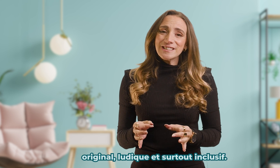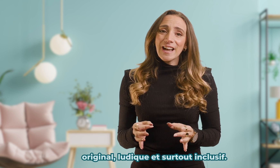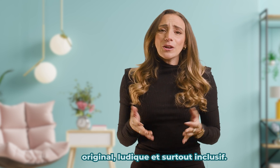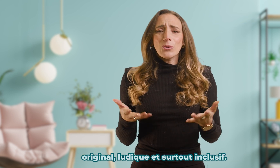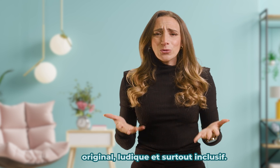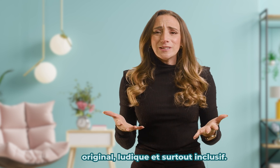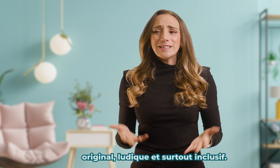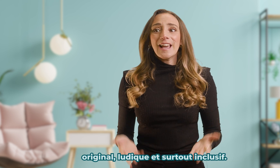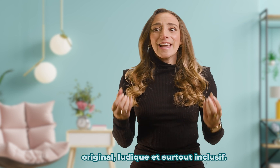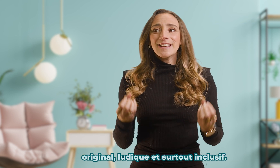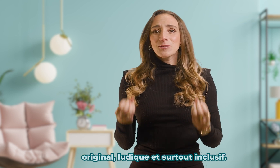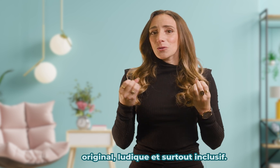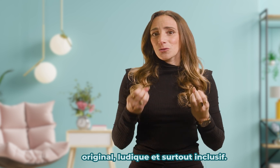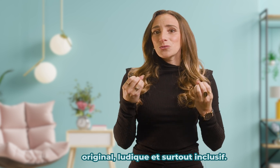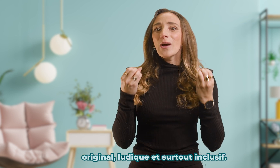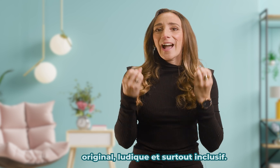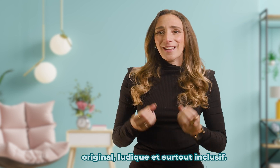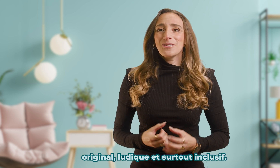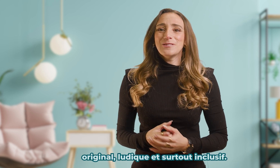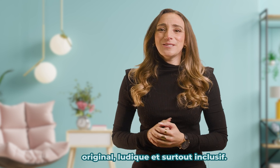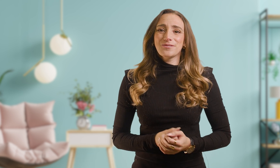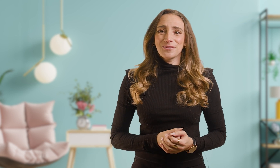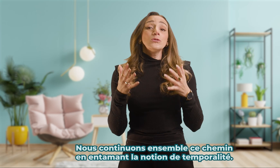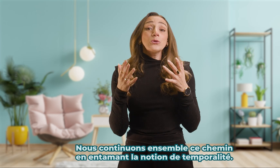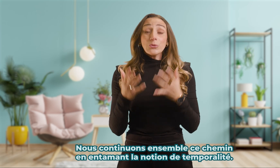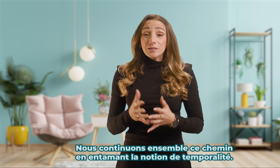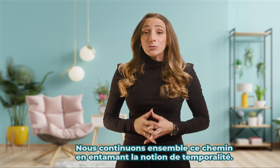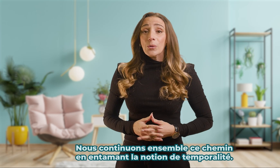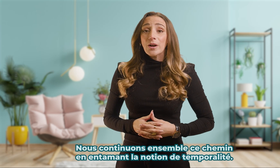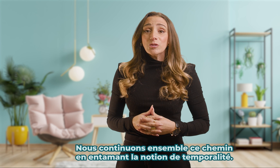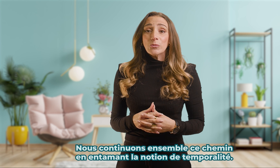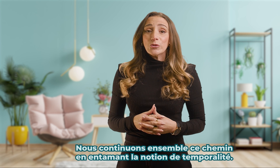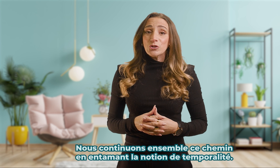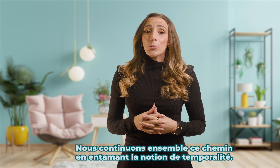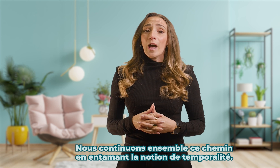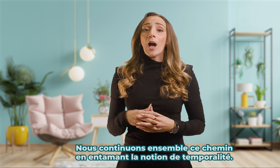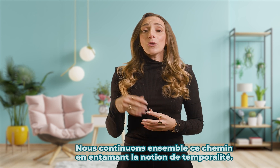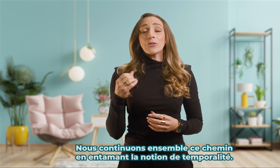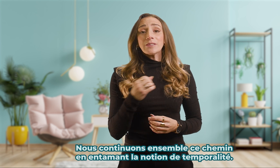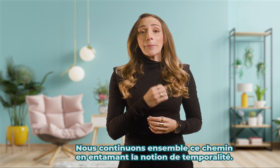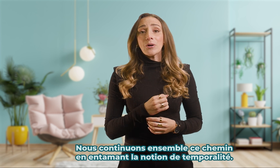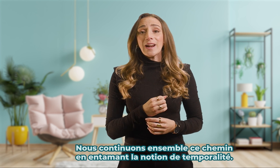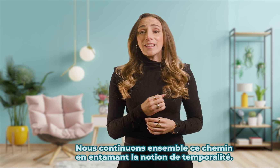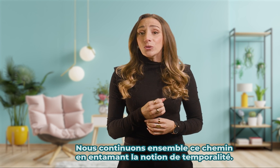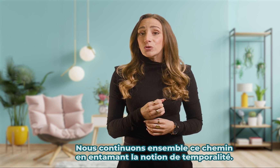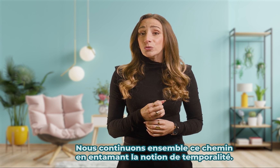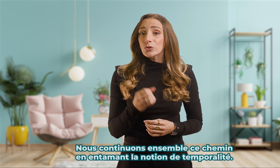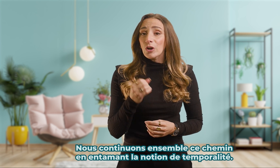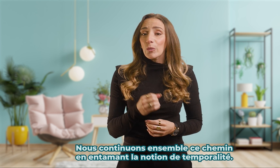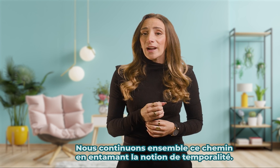original, ludique et surtout inclusif. Nous continuons ensemble ce chemin en entamant la notion de